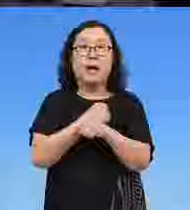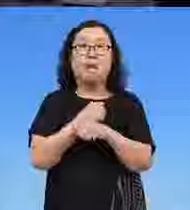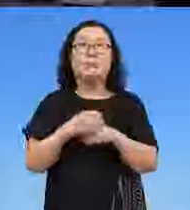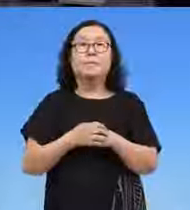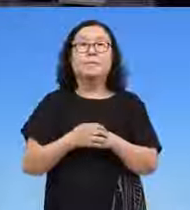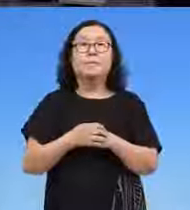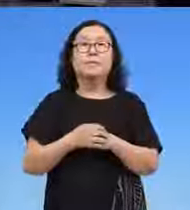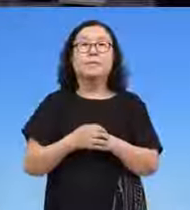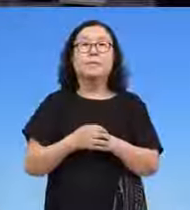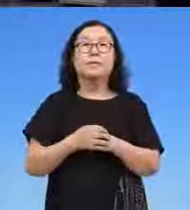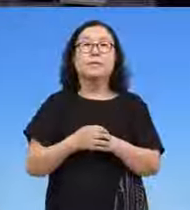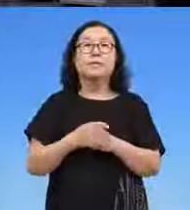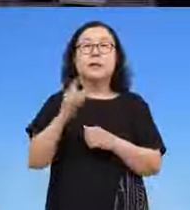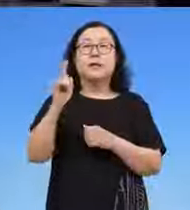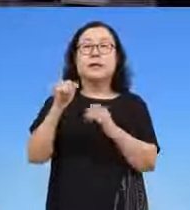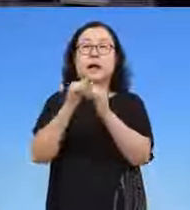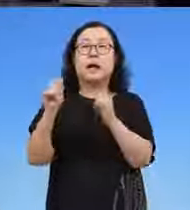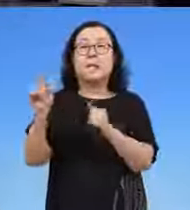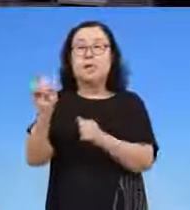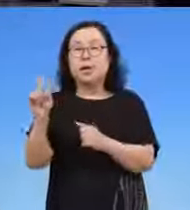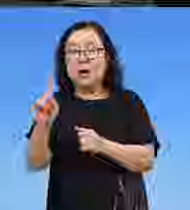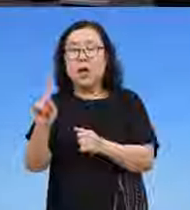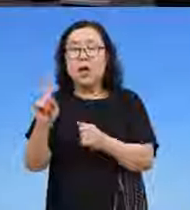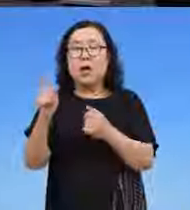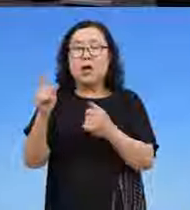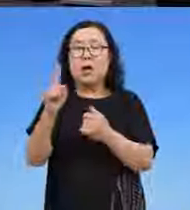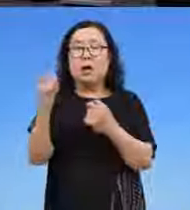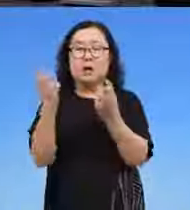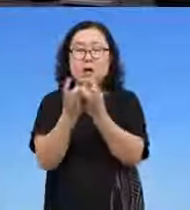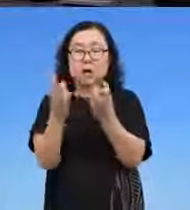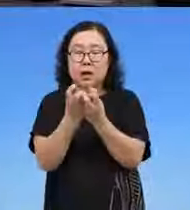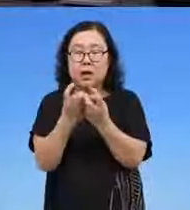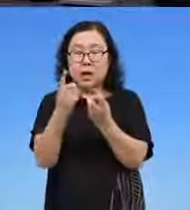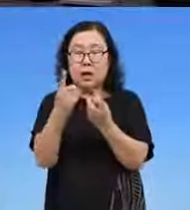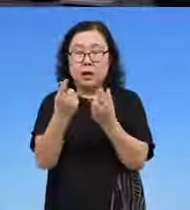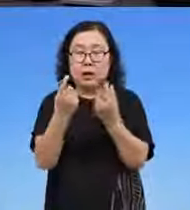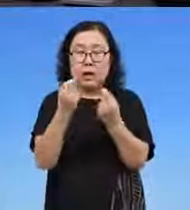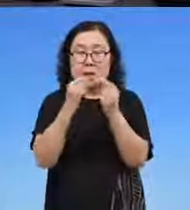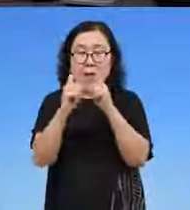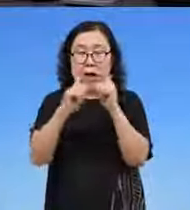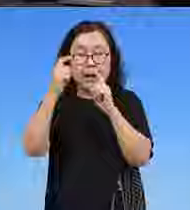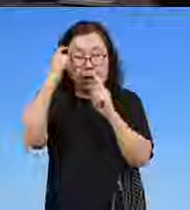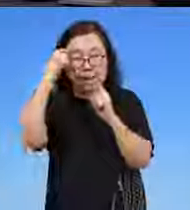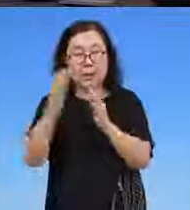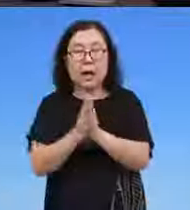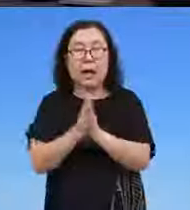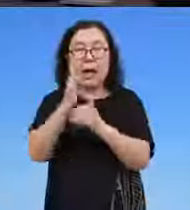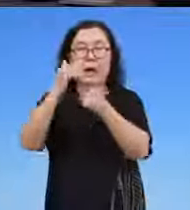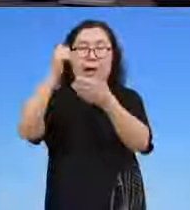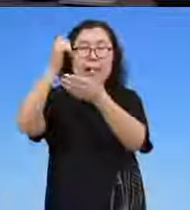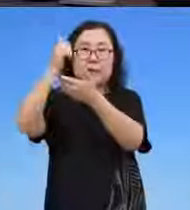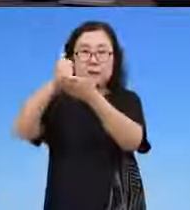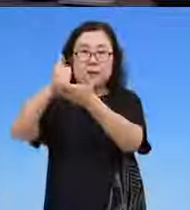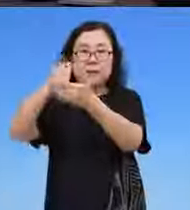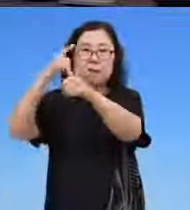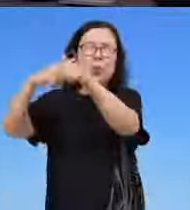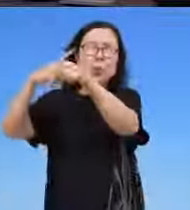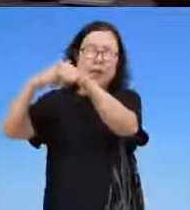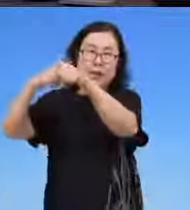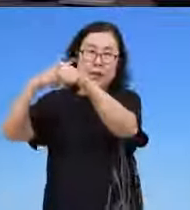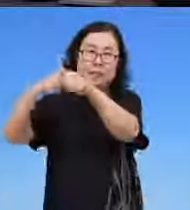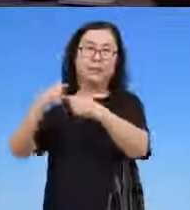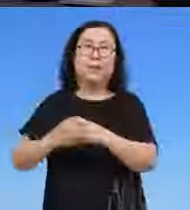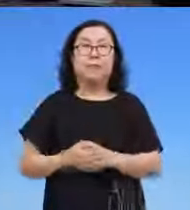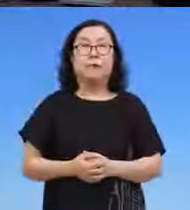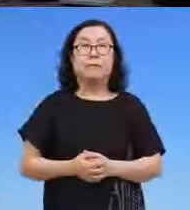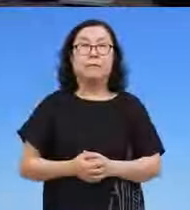7절에 보니까 그 서기관들이 이렇게 마음으로 항변해요. 이 사람이, 예수님입니다, 이 사람이 어찌 이렇게 말하는가,